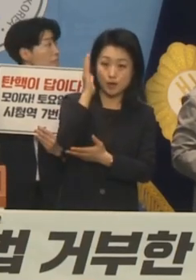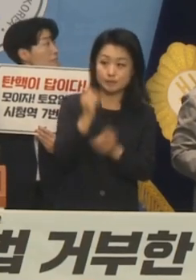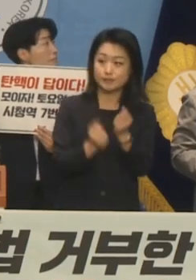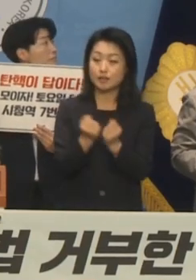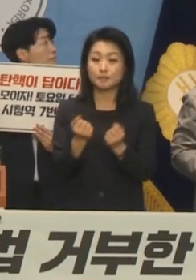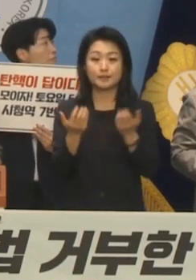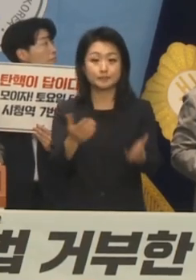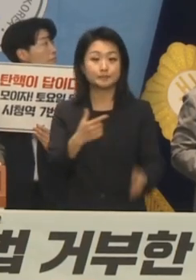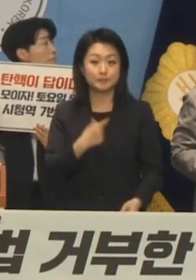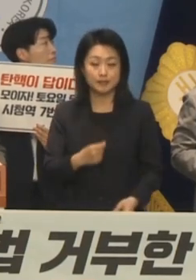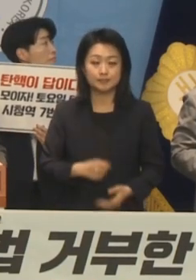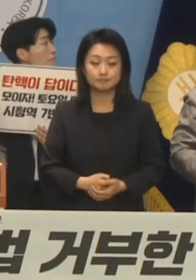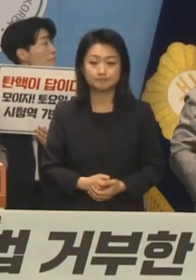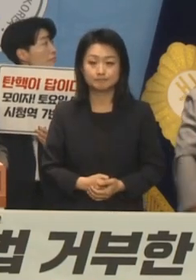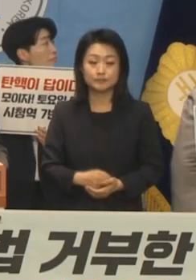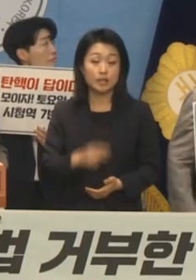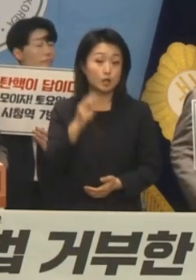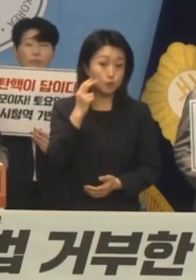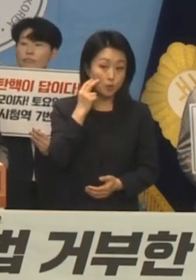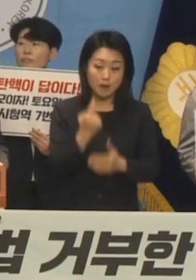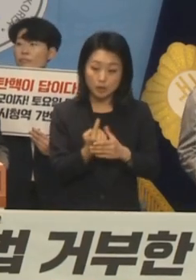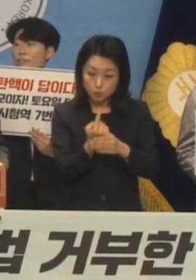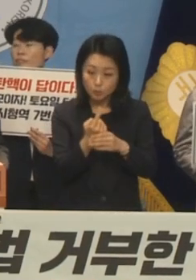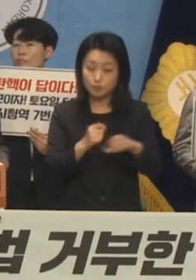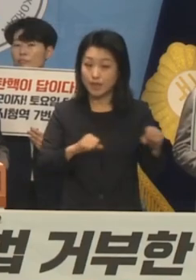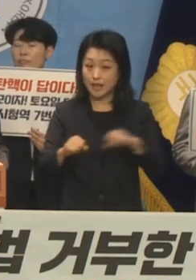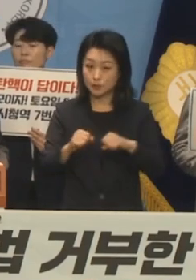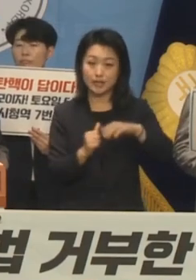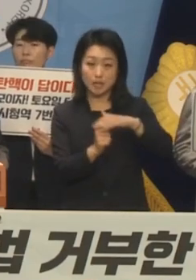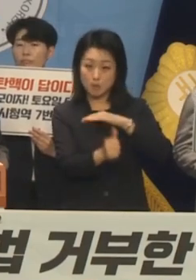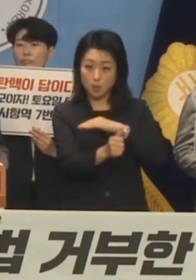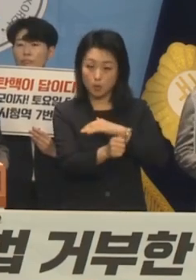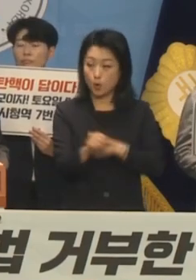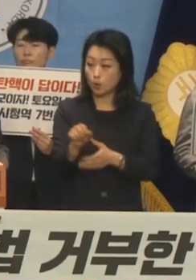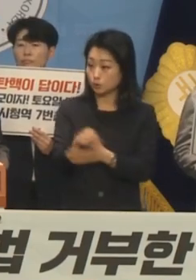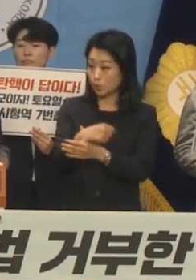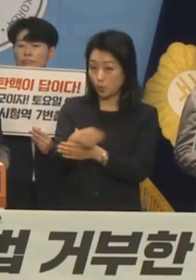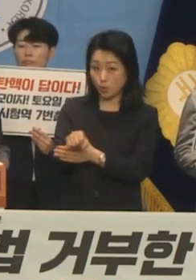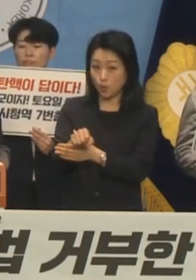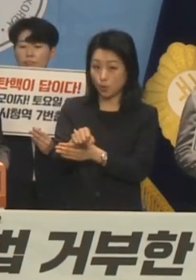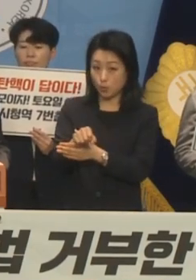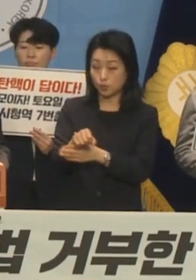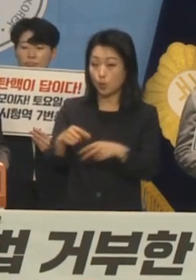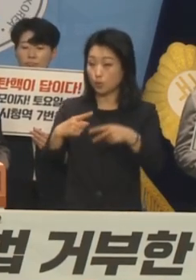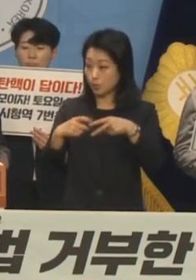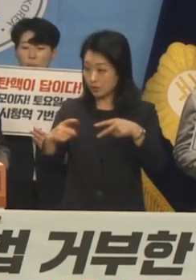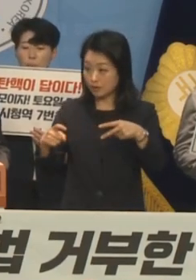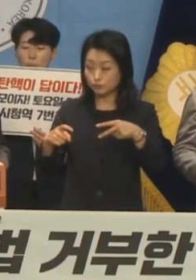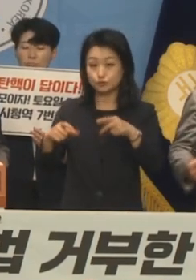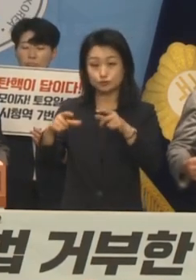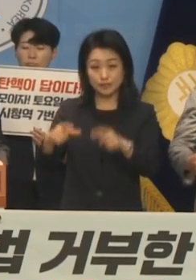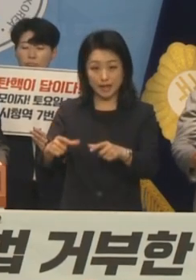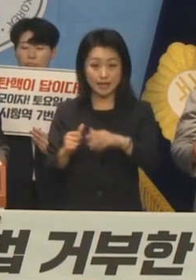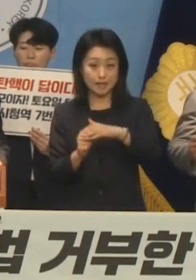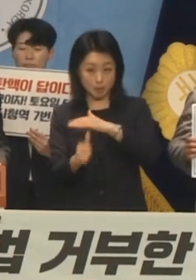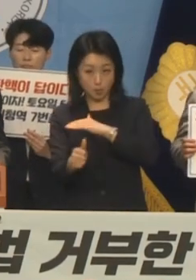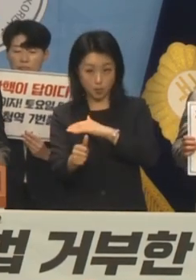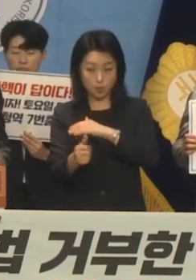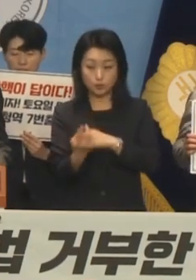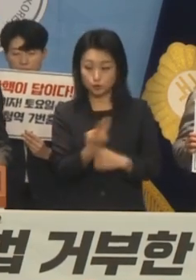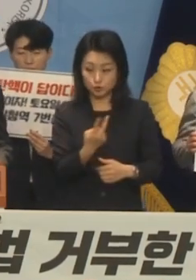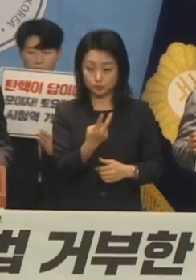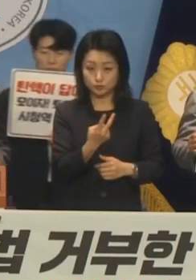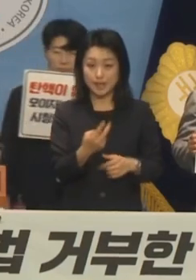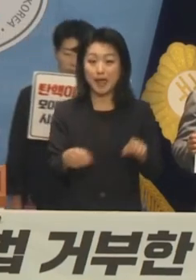하겠습니다. 송파 촛불행동의 윤경희 대표님, 그리고 종로 성북 동대문 촛불행동의 윤경왕 대표님께서 함께